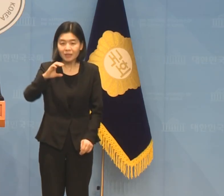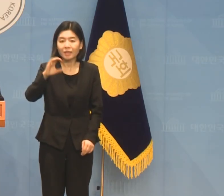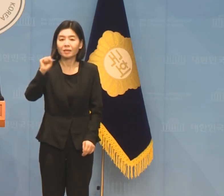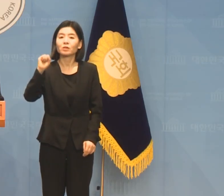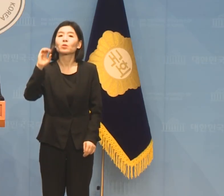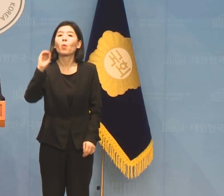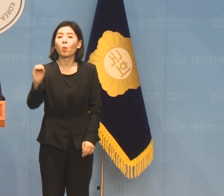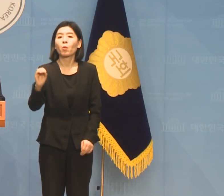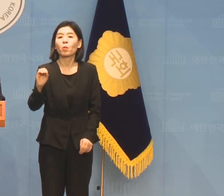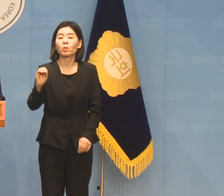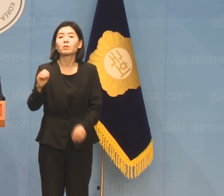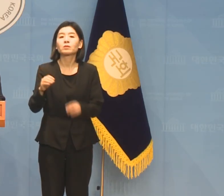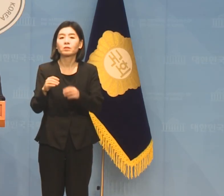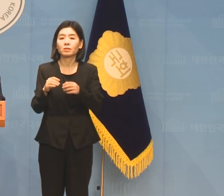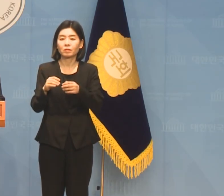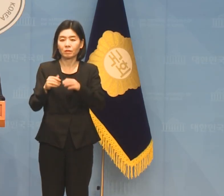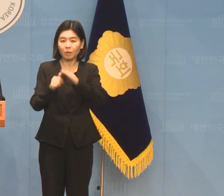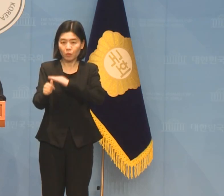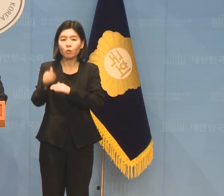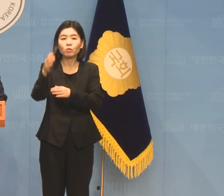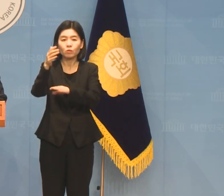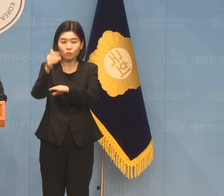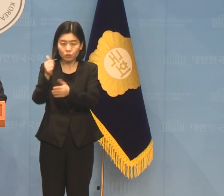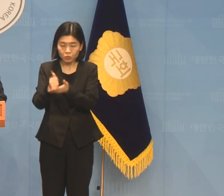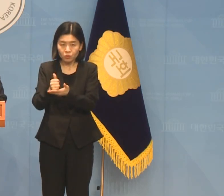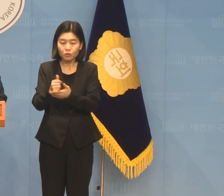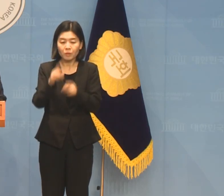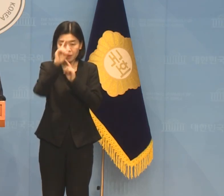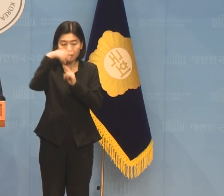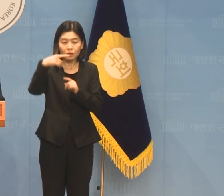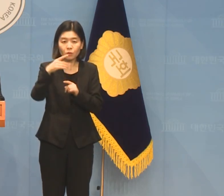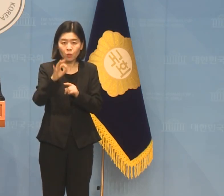계십니다. 다음으로 이동훈 위원장님입니다.